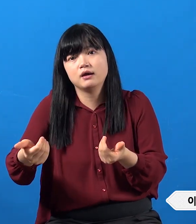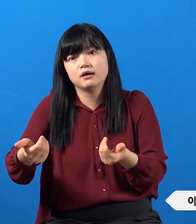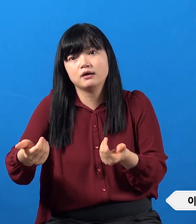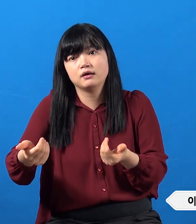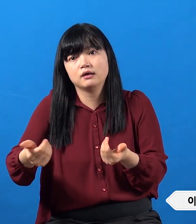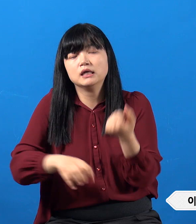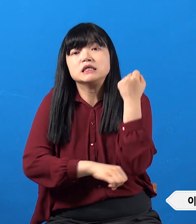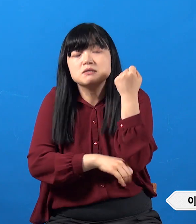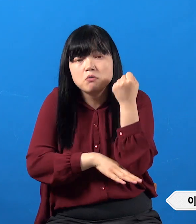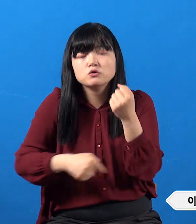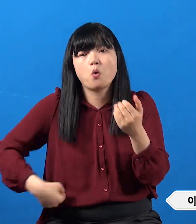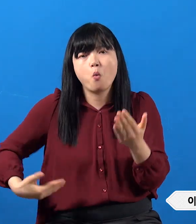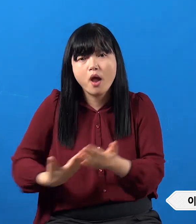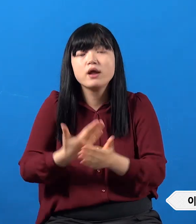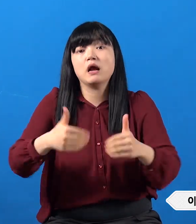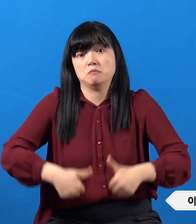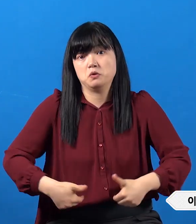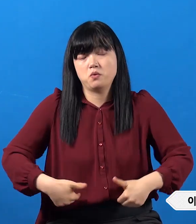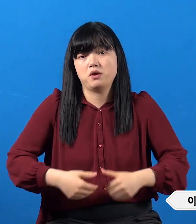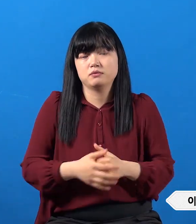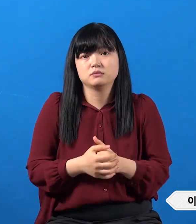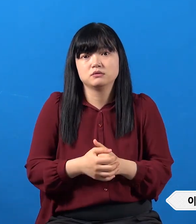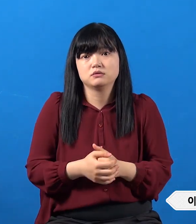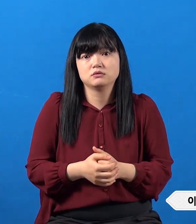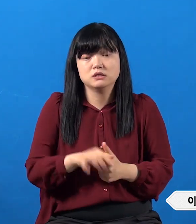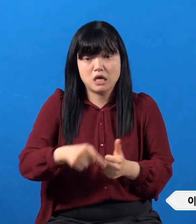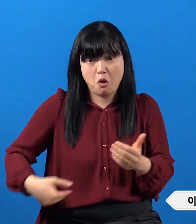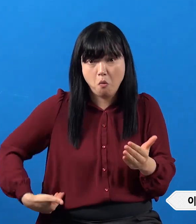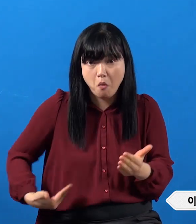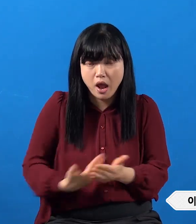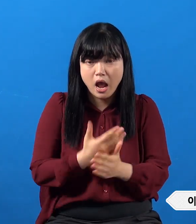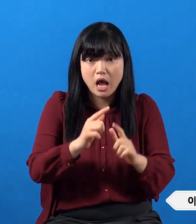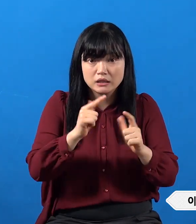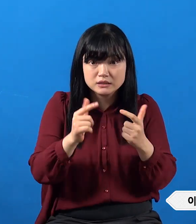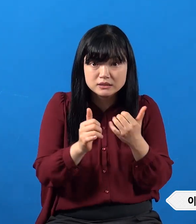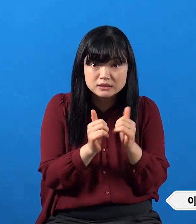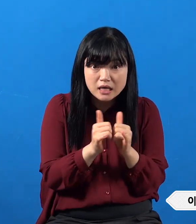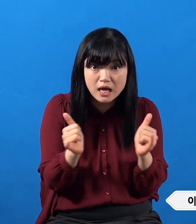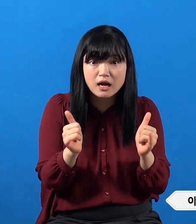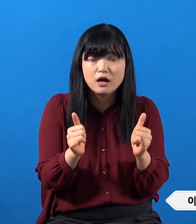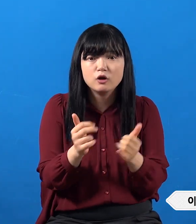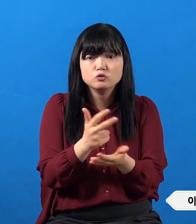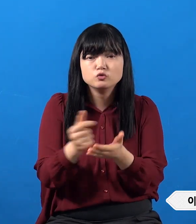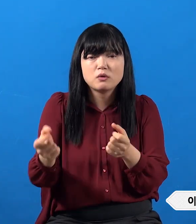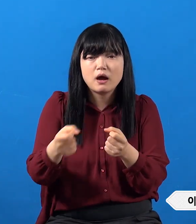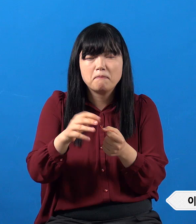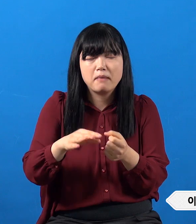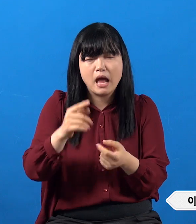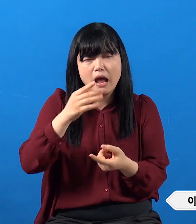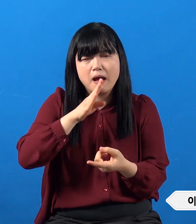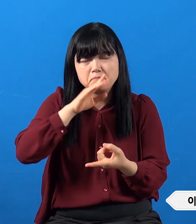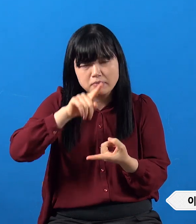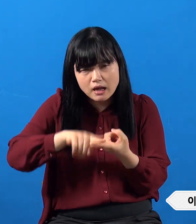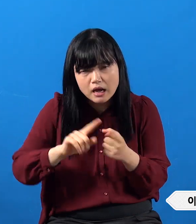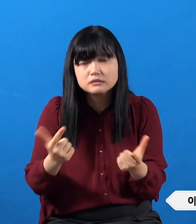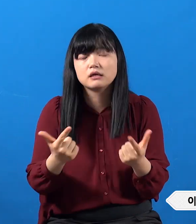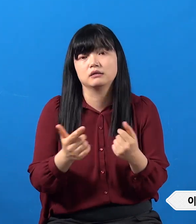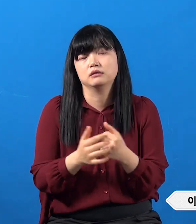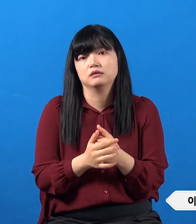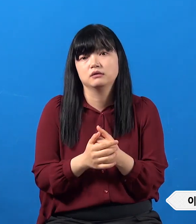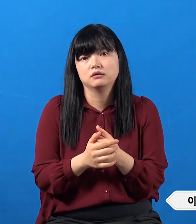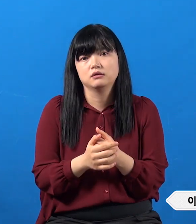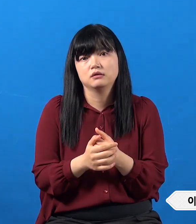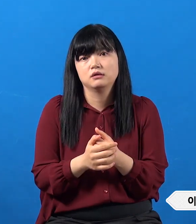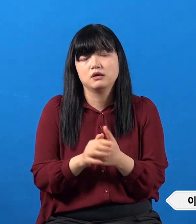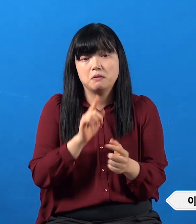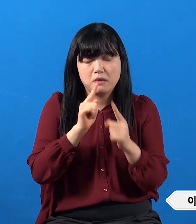하는 근본적 회개가 있어야 하지만 이렇게 회개한 사람들은 주님 앞에 합당하지 못한 삶을 주님 앞에 말씀에